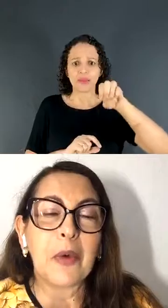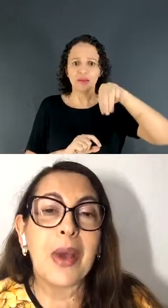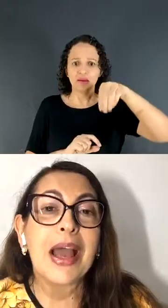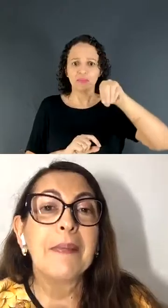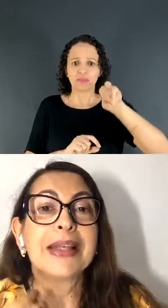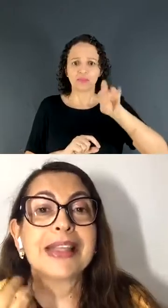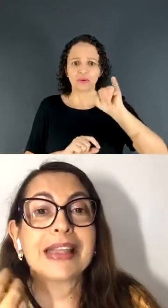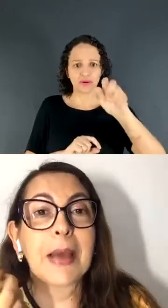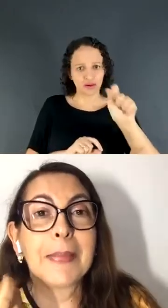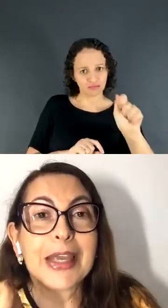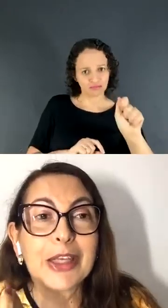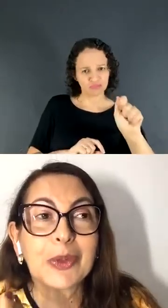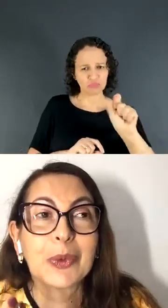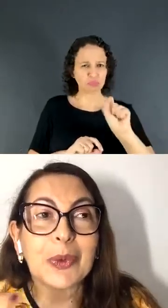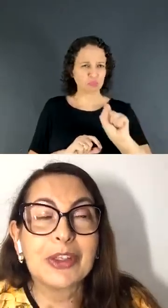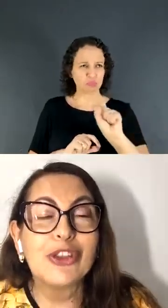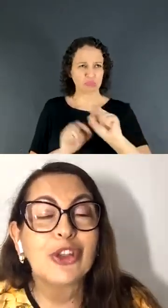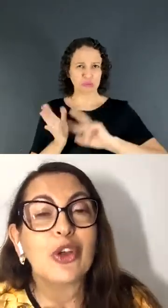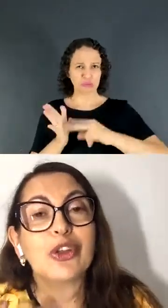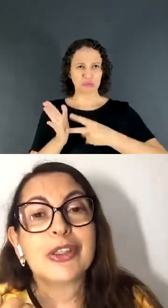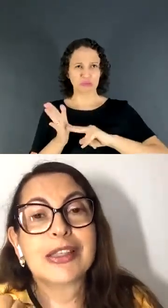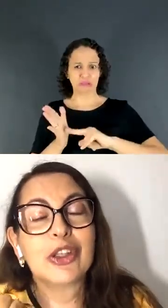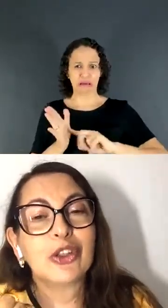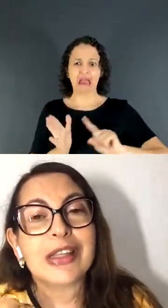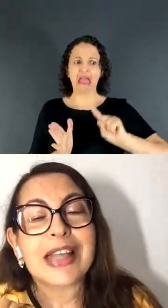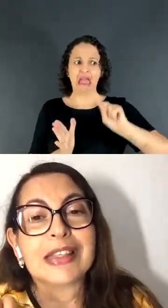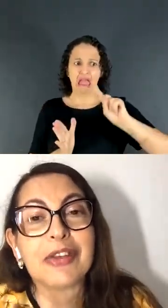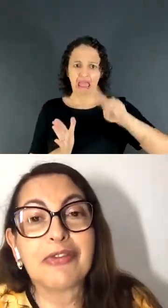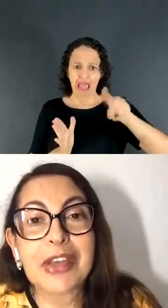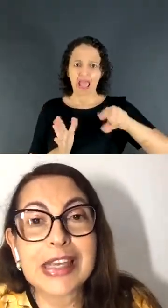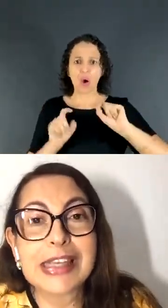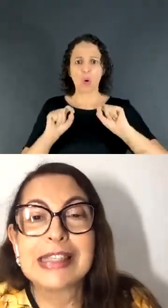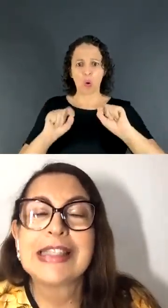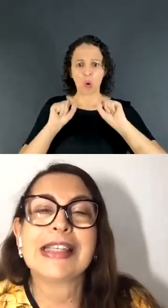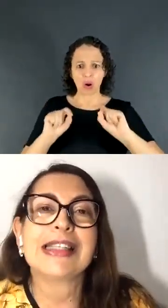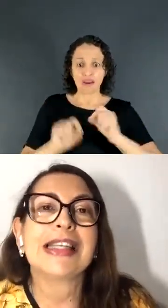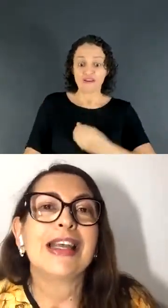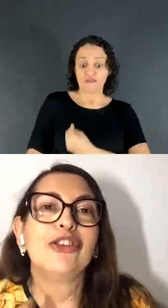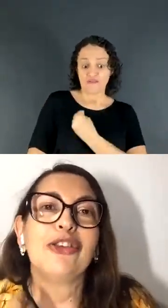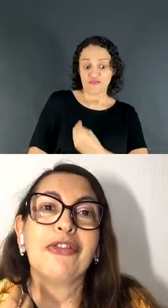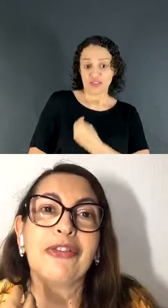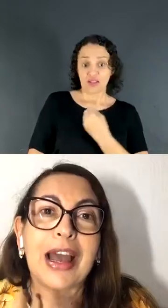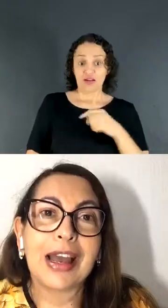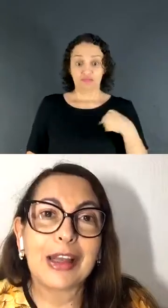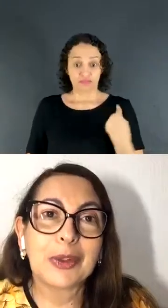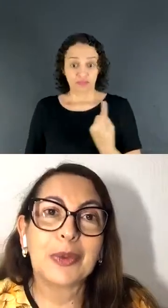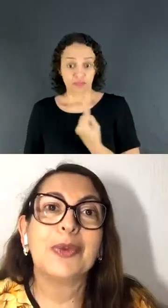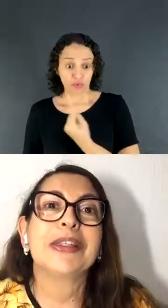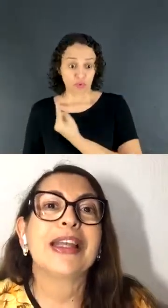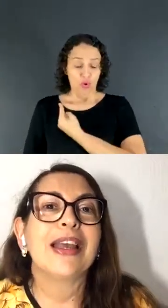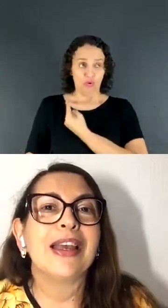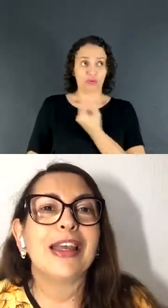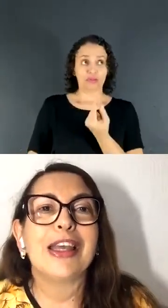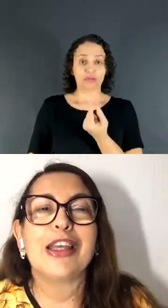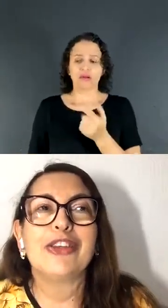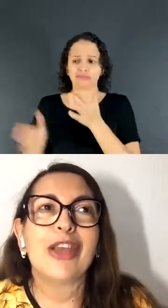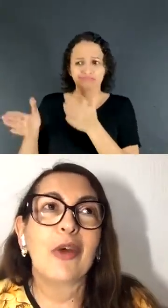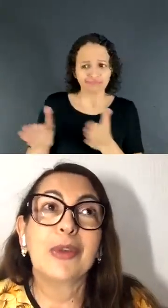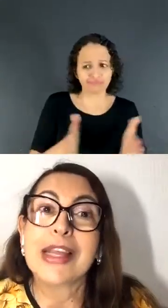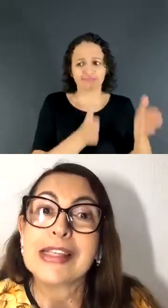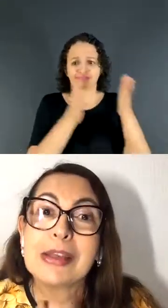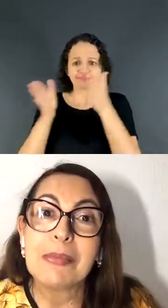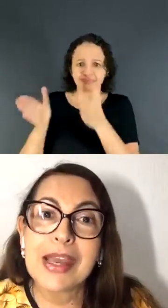Memória é o armazenamento de todas as vivências, de fatos,